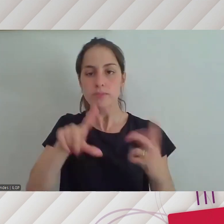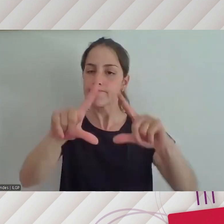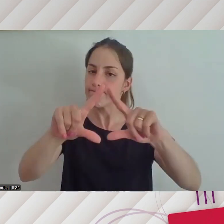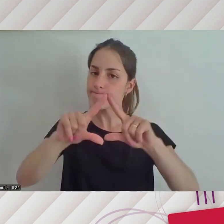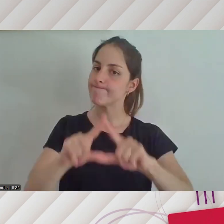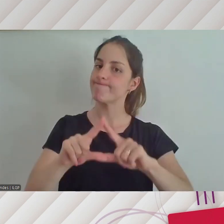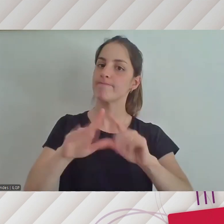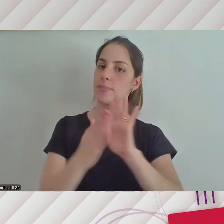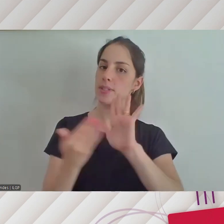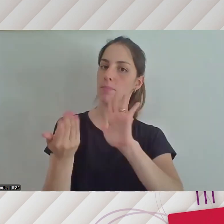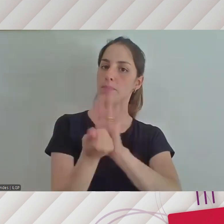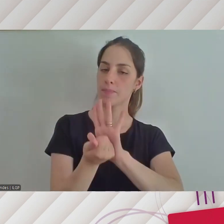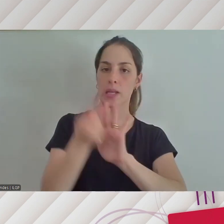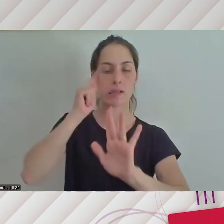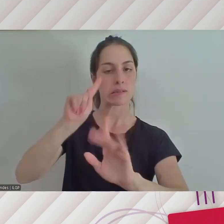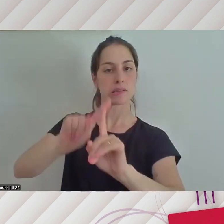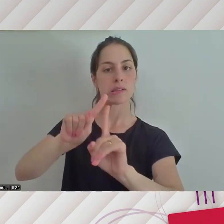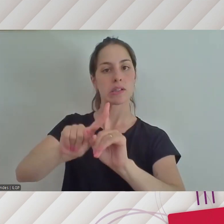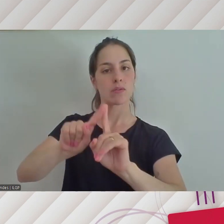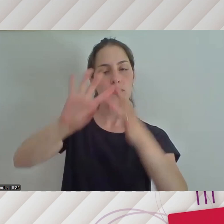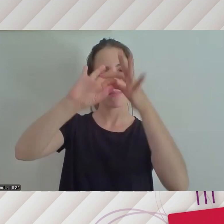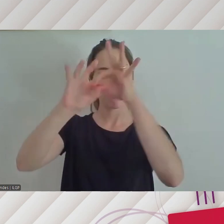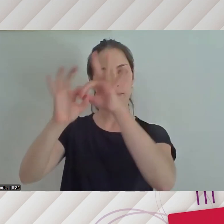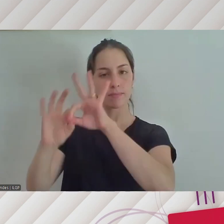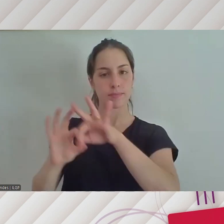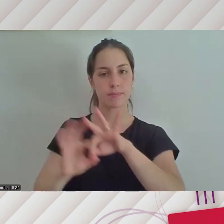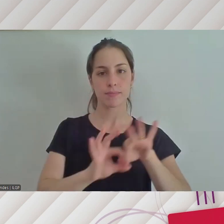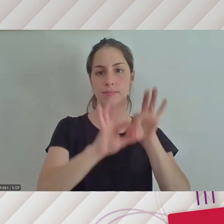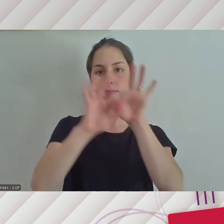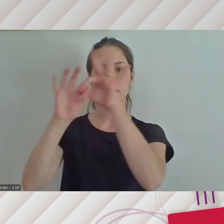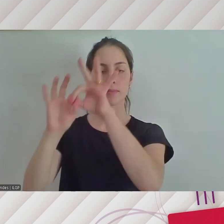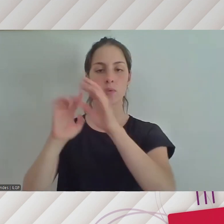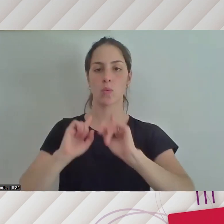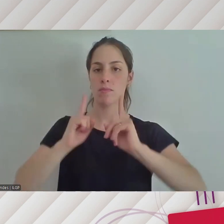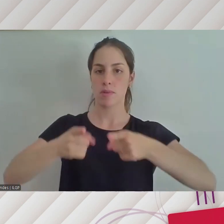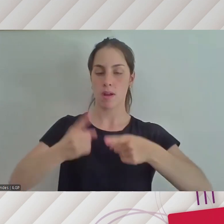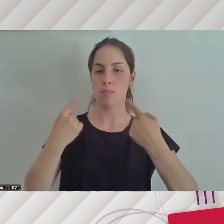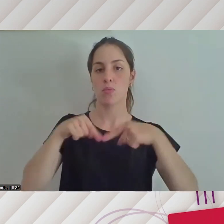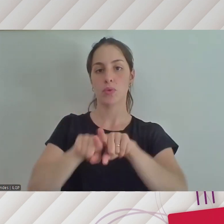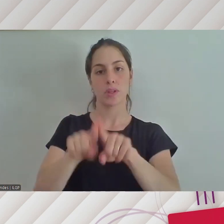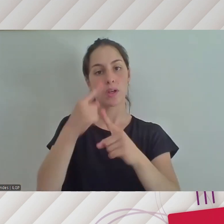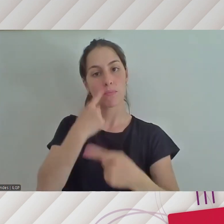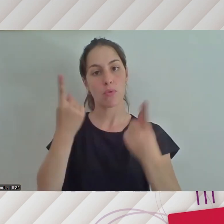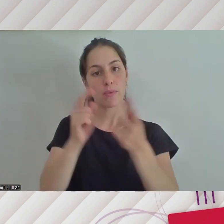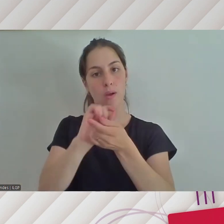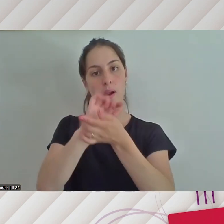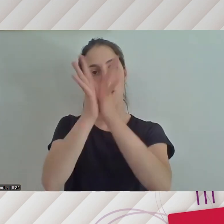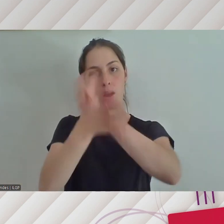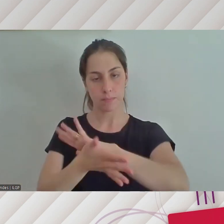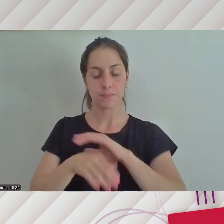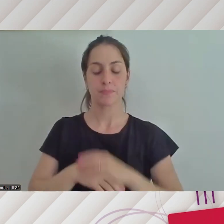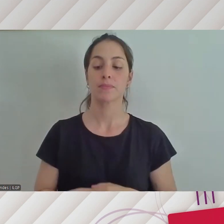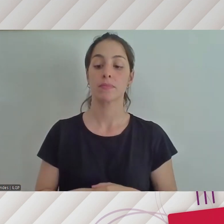se contribua para uma maior racionalidade nas políticas públicas. Insisto,